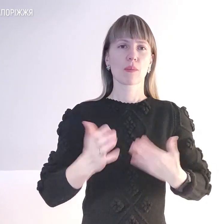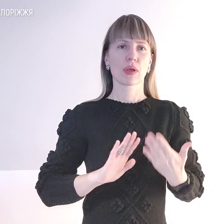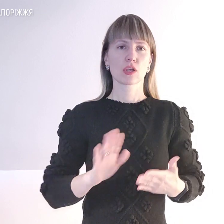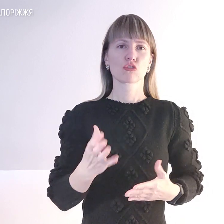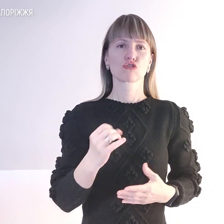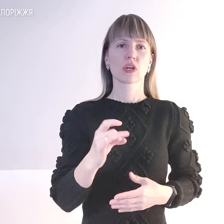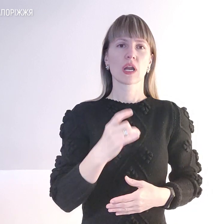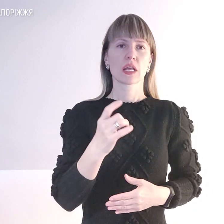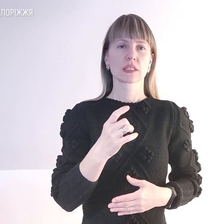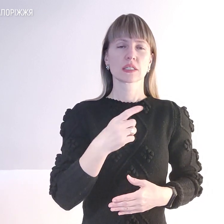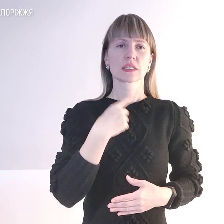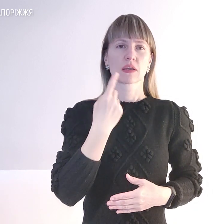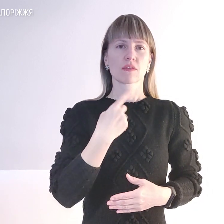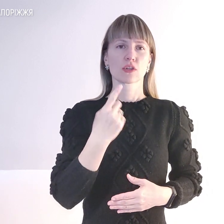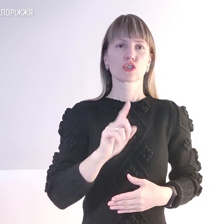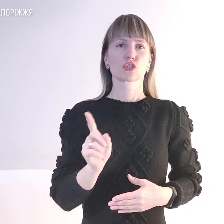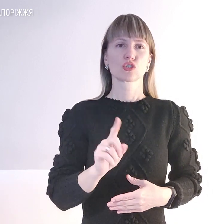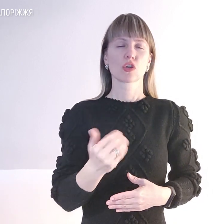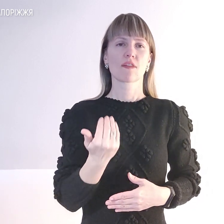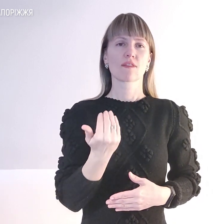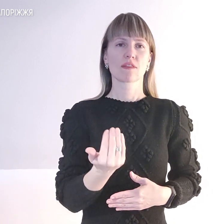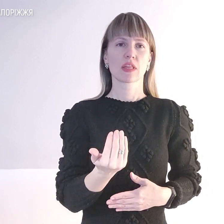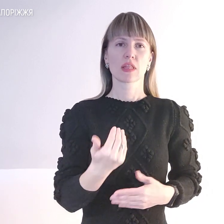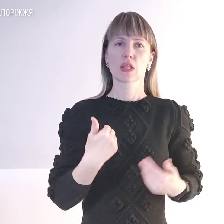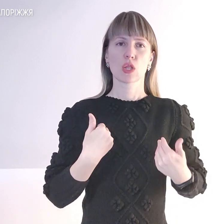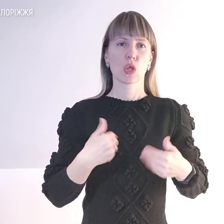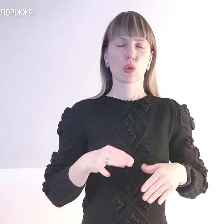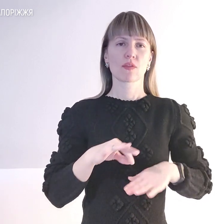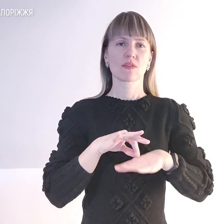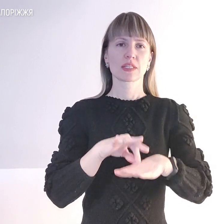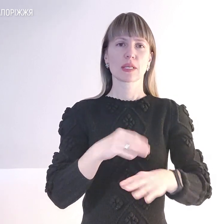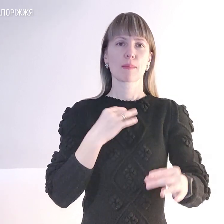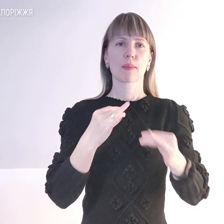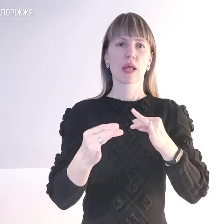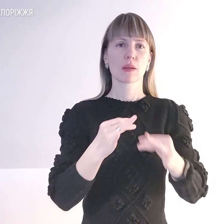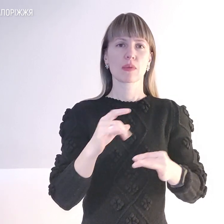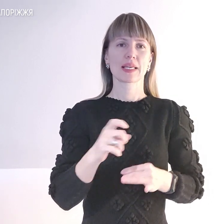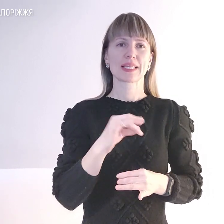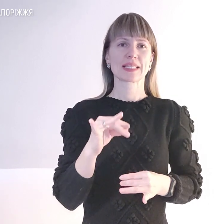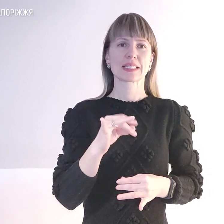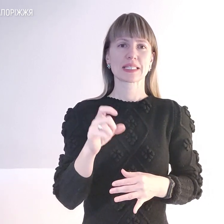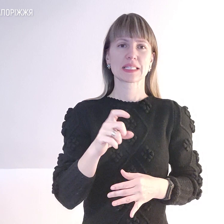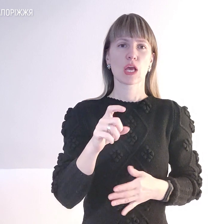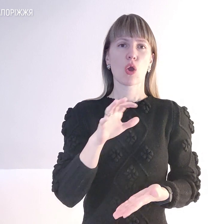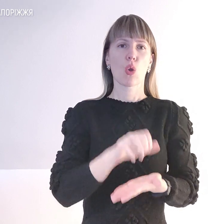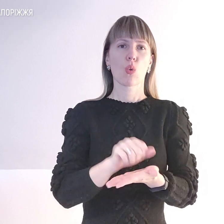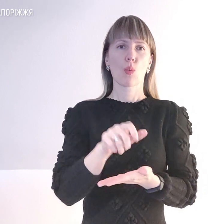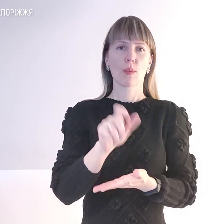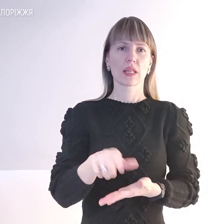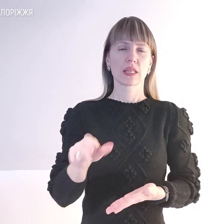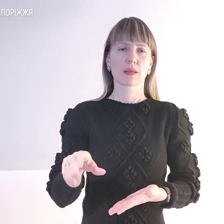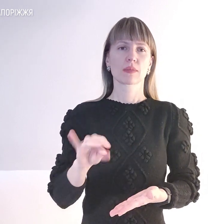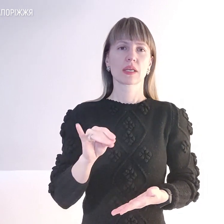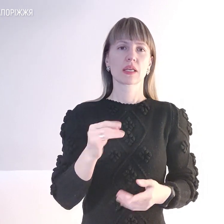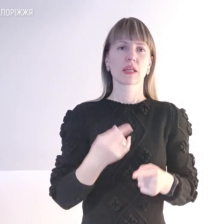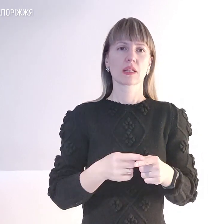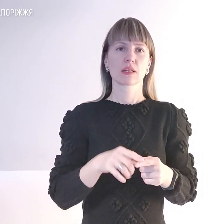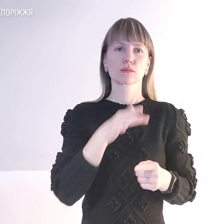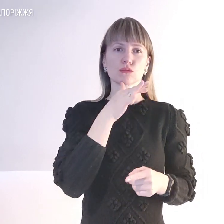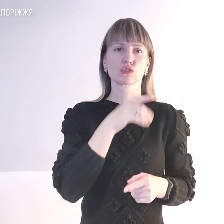раз переконуючи, що він не збирається вести перемовини із окупантами. І тим самим часом у